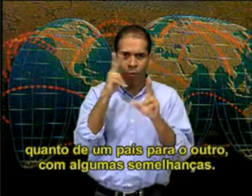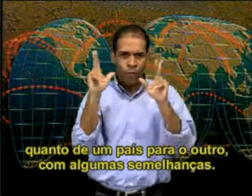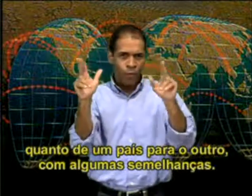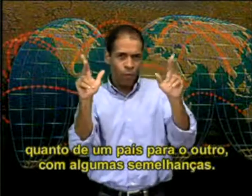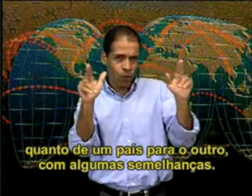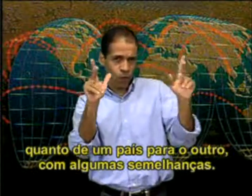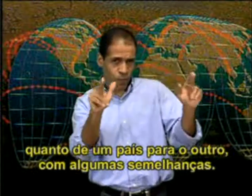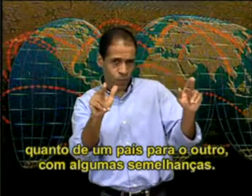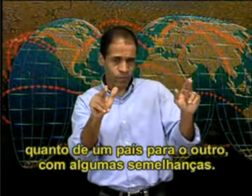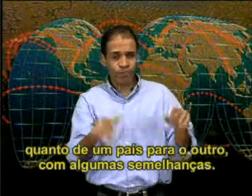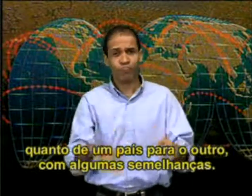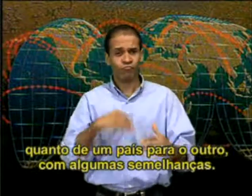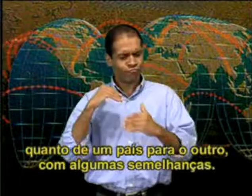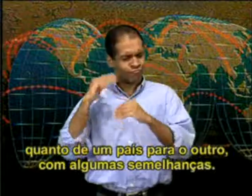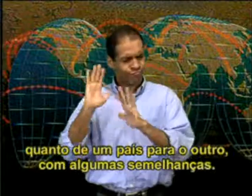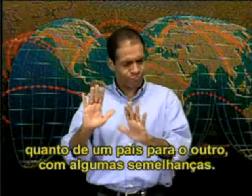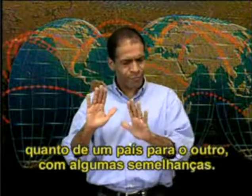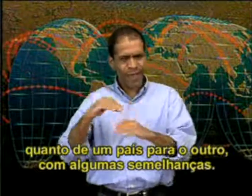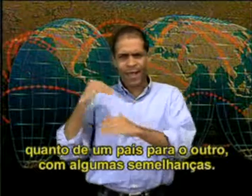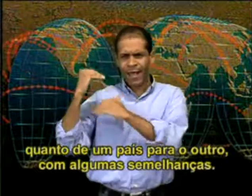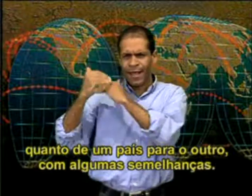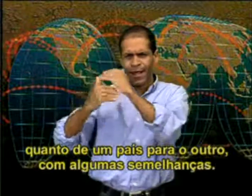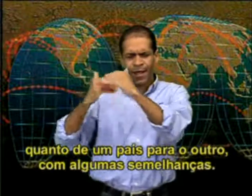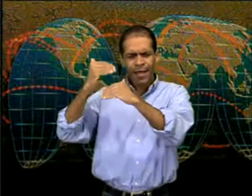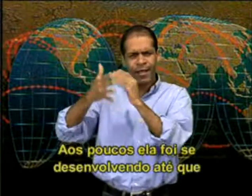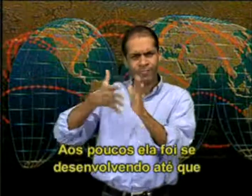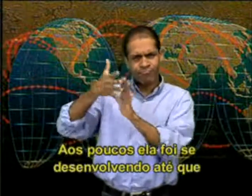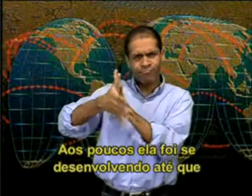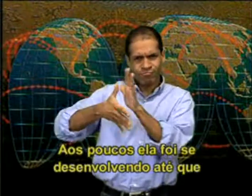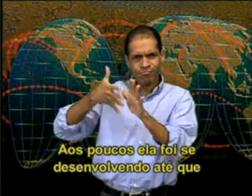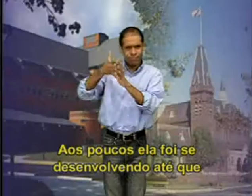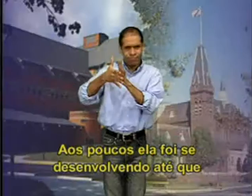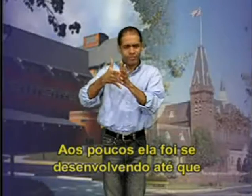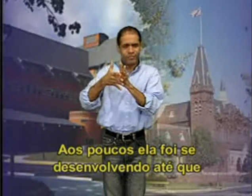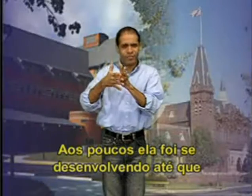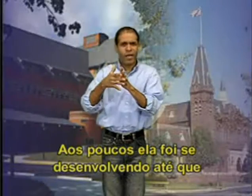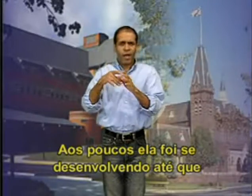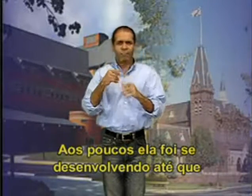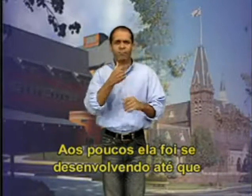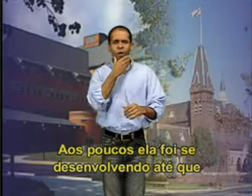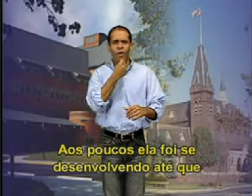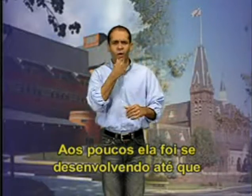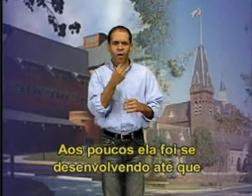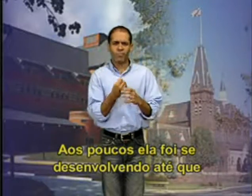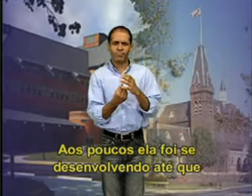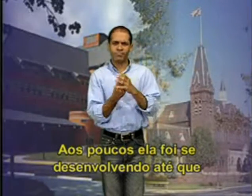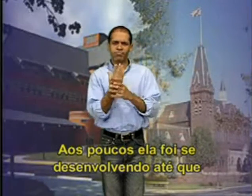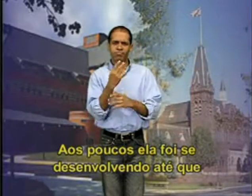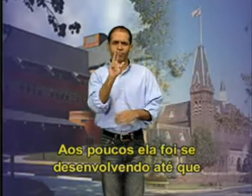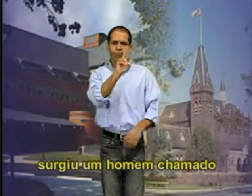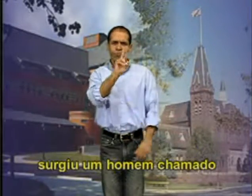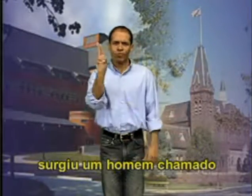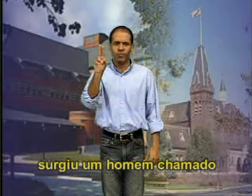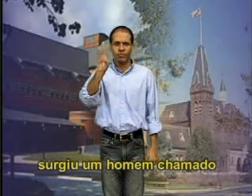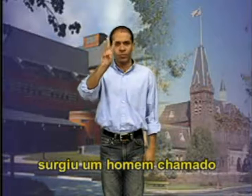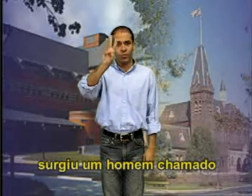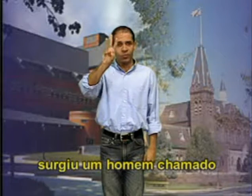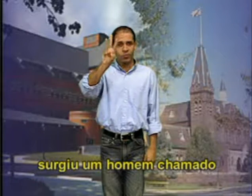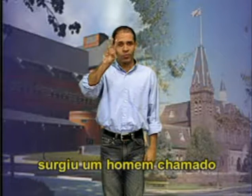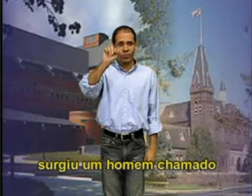quanto de um país para o outro, com algumas semelhanças. Aos poucos, ela foi se desenvolvendo até que surgiu um homem chamado